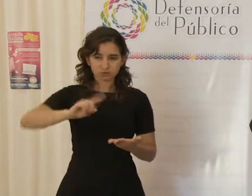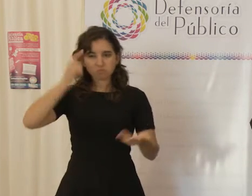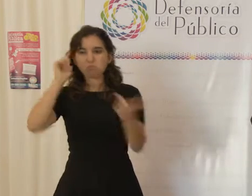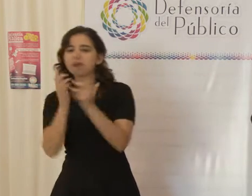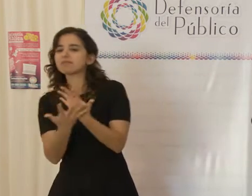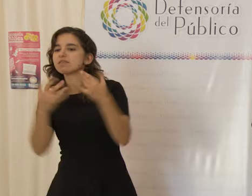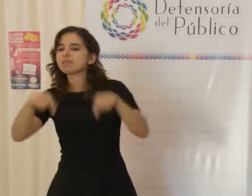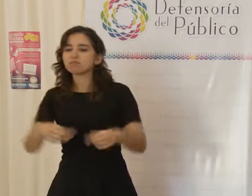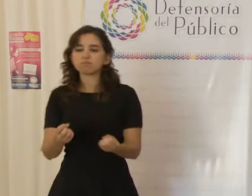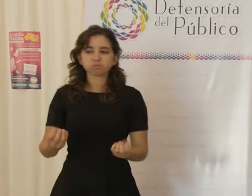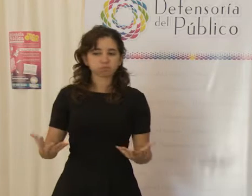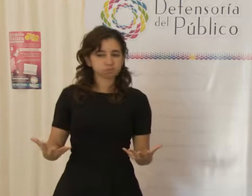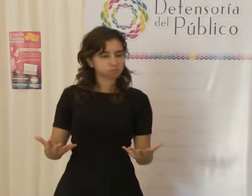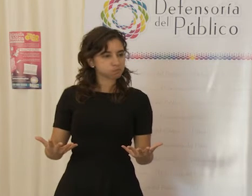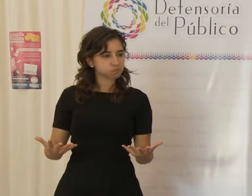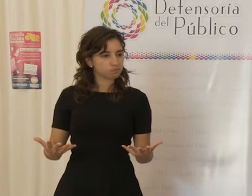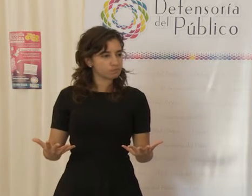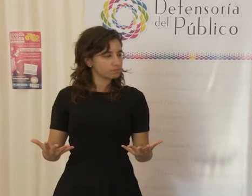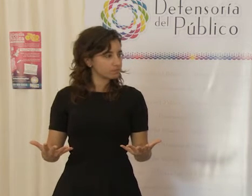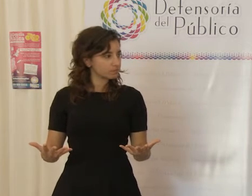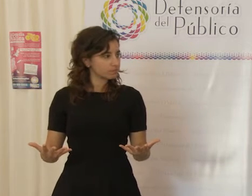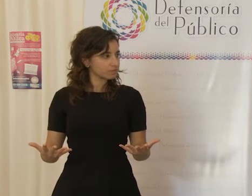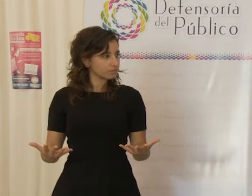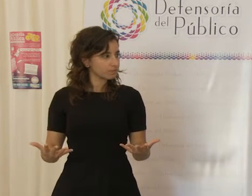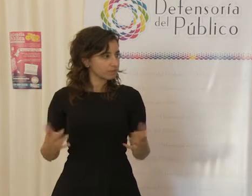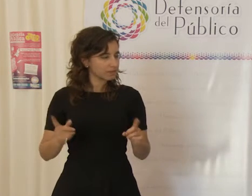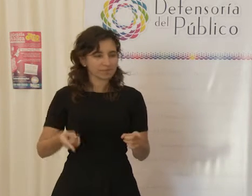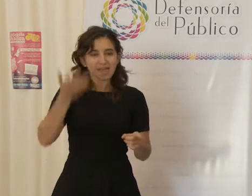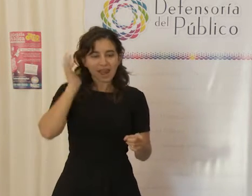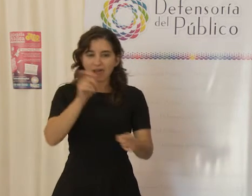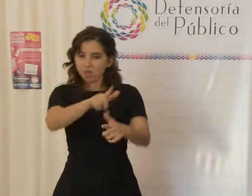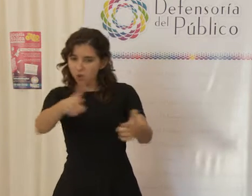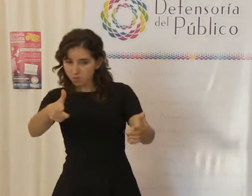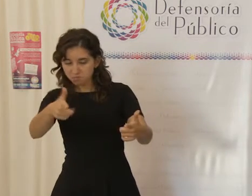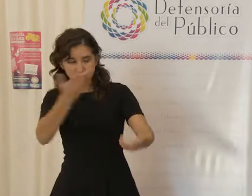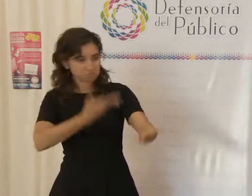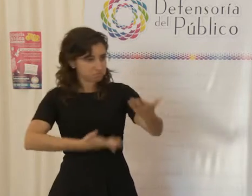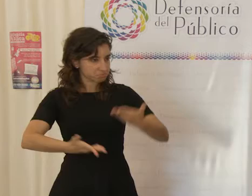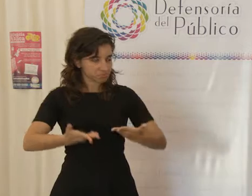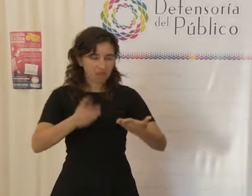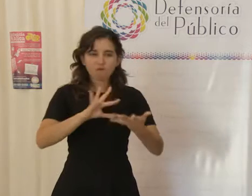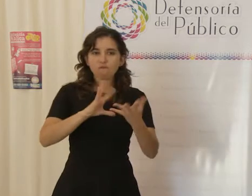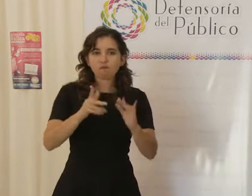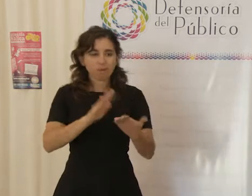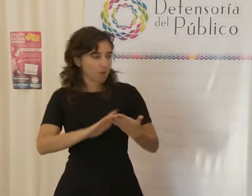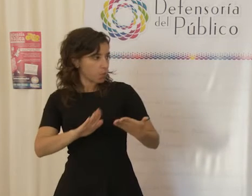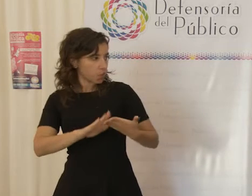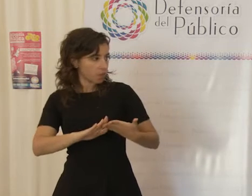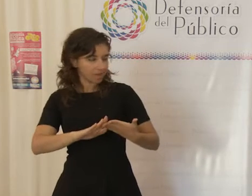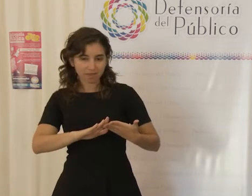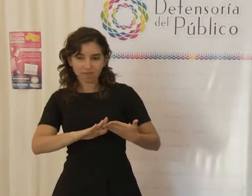vivieron hoy y aparte porque ellos no tienen radio La parte era algo nuevo como para